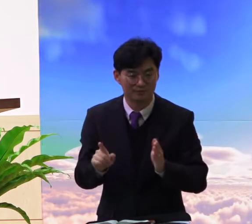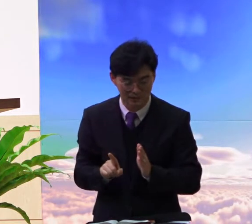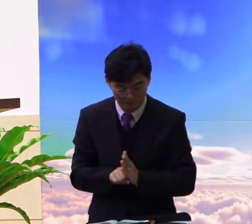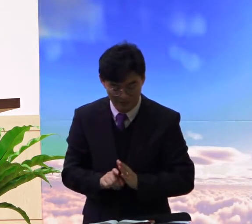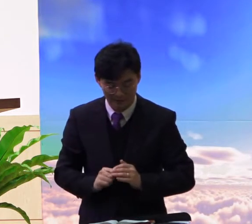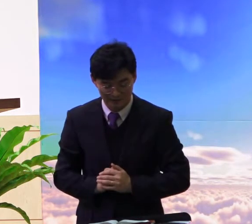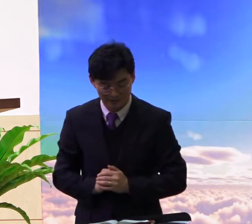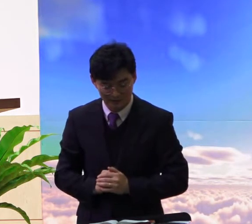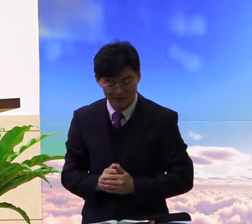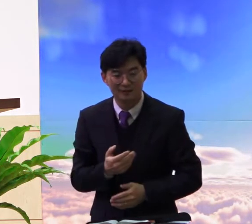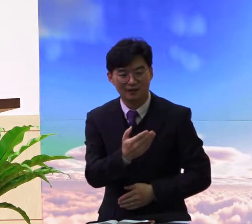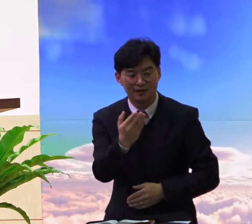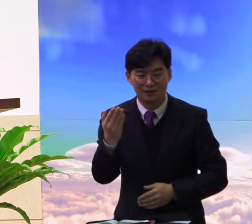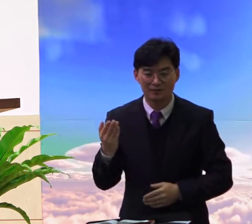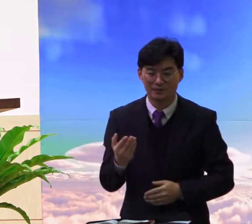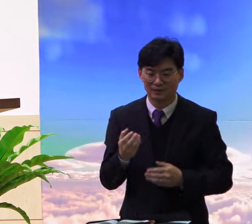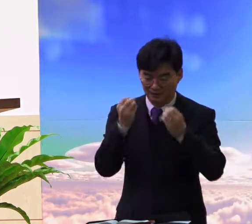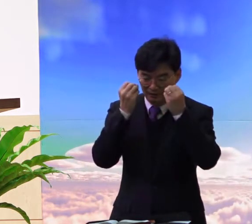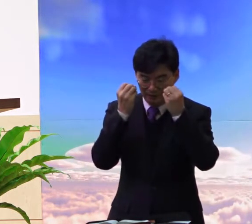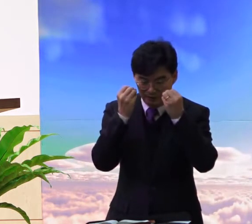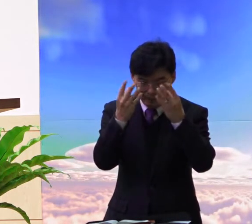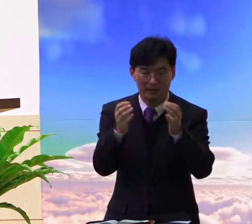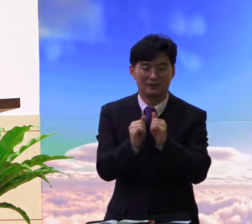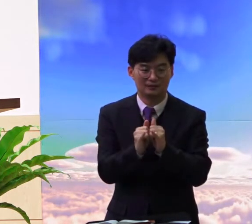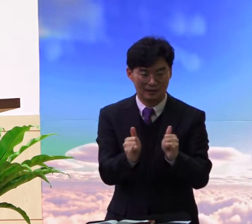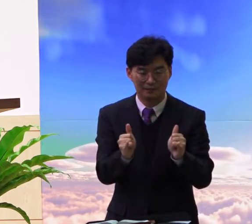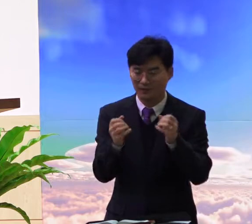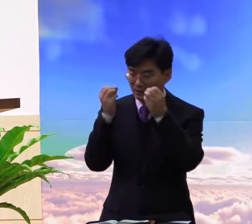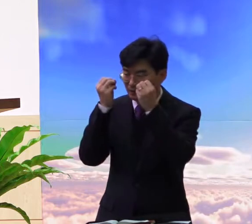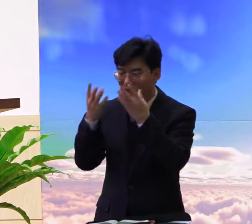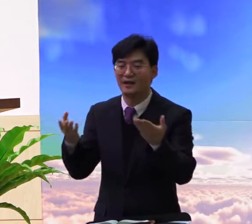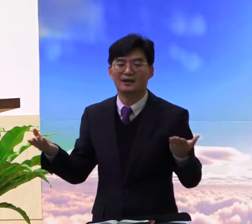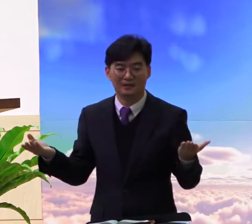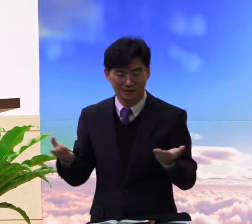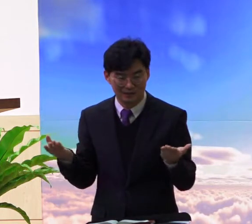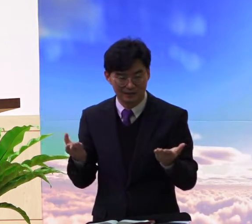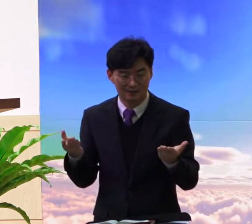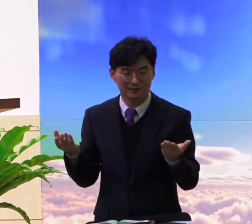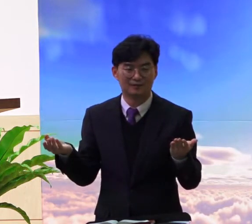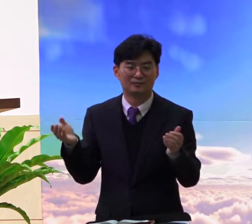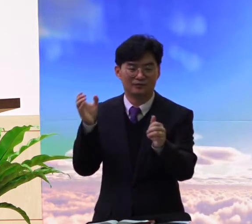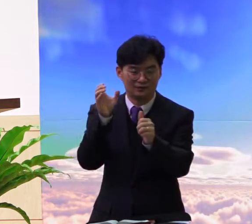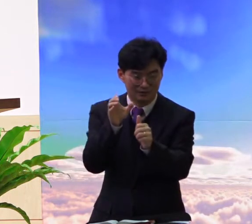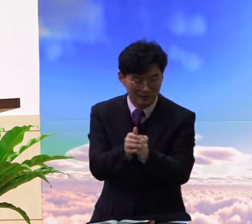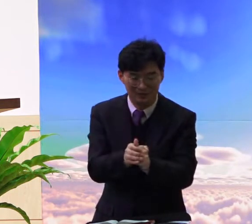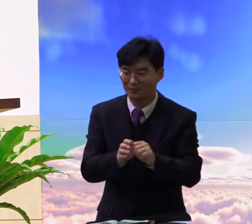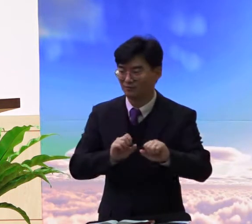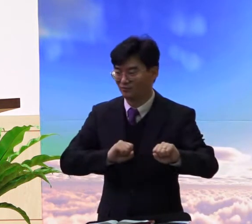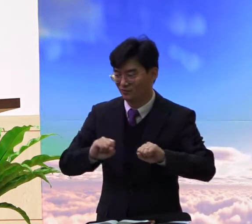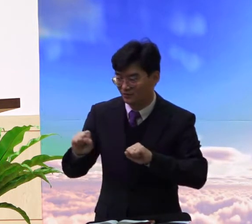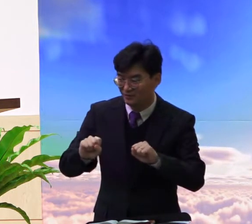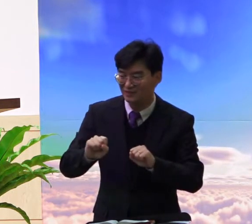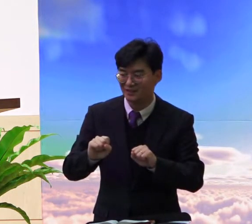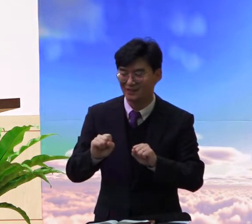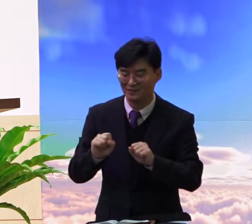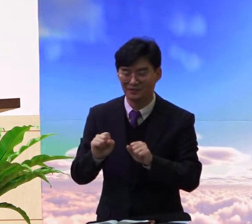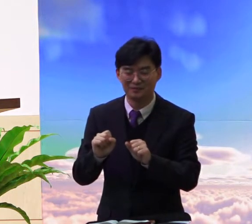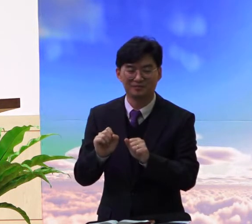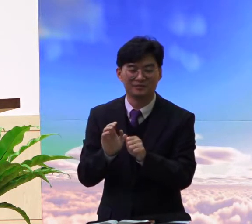통해서 새 일을 행하실 것입니다. 그리고 이제 나타낼 것입니다. 그 주님을